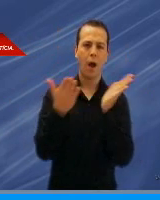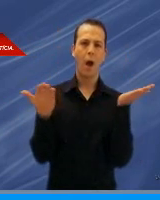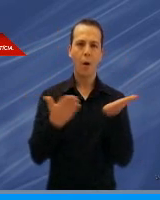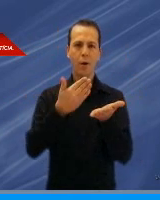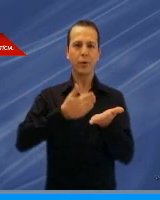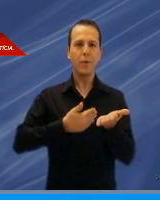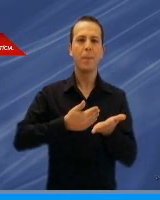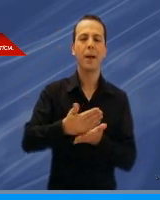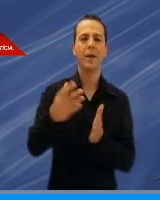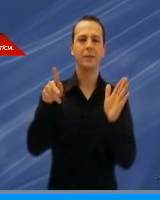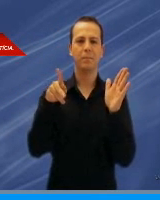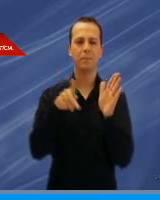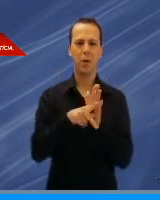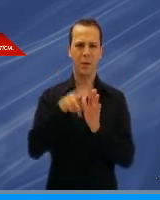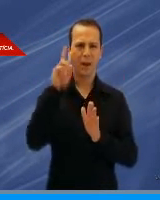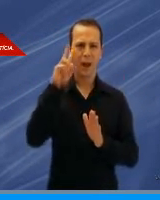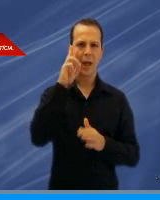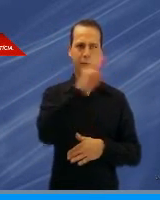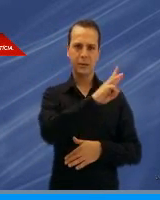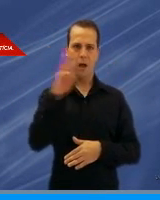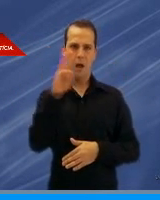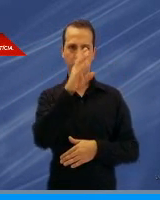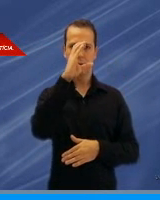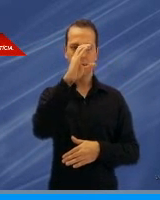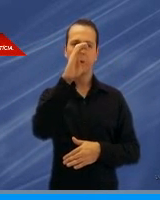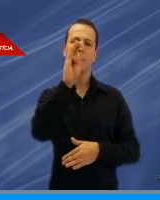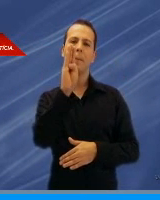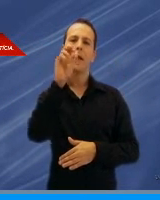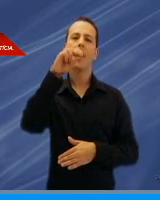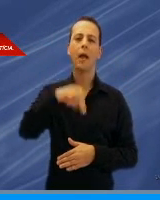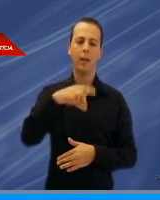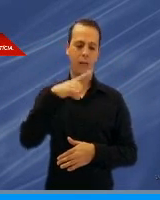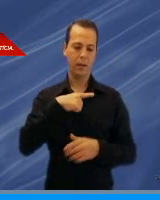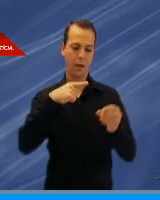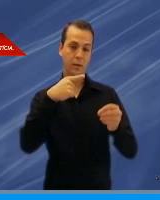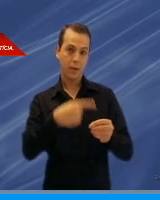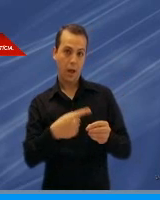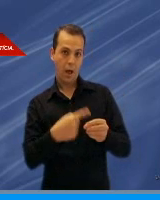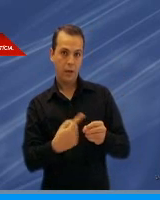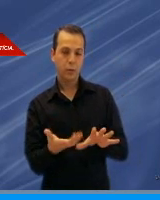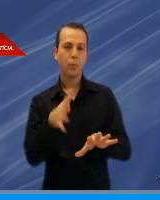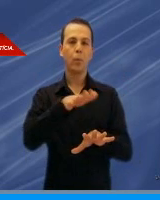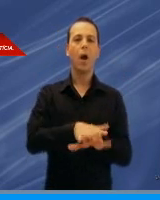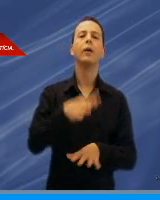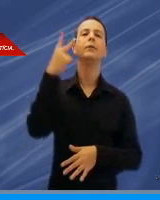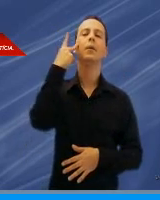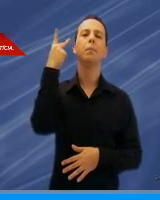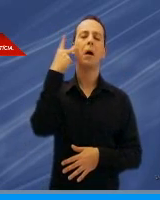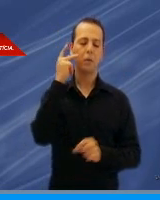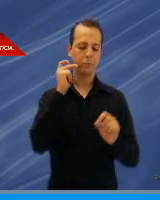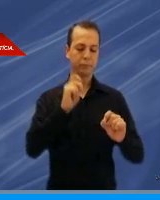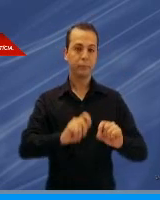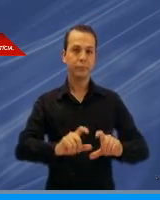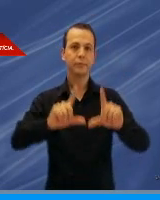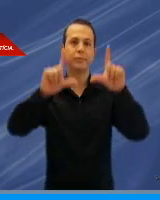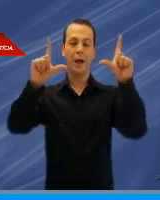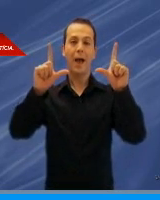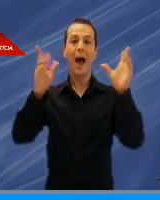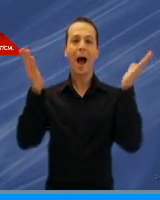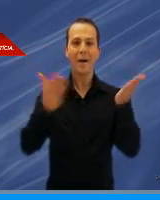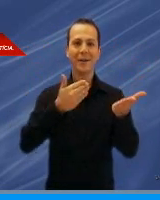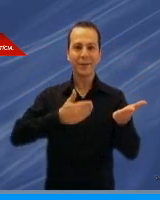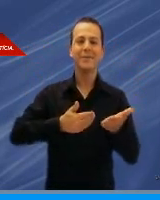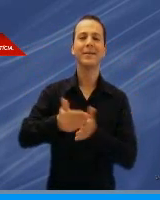site da CBN, no teu canto esquerdo, tem lá Cidade Inclusiva São Paulo, você clica e vai inclusive ver também já esse